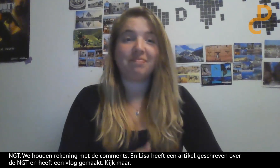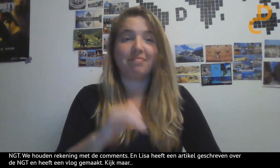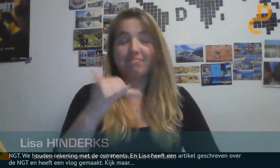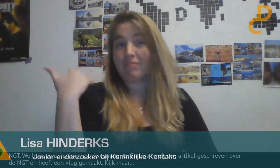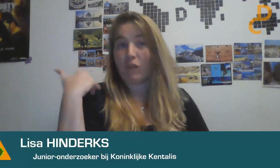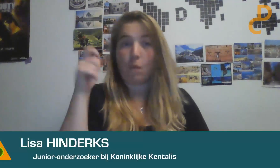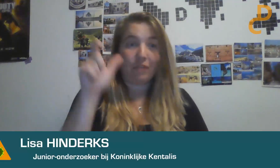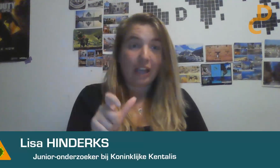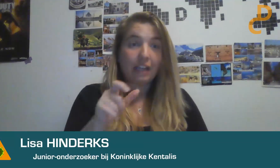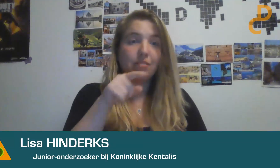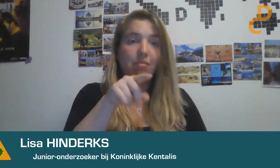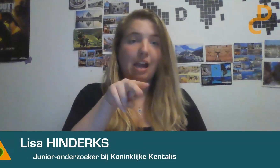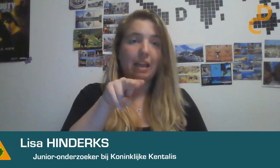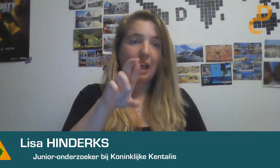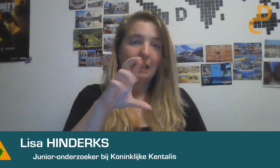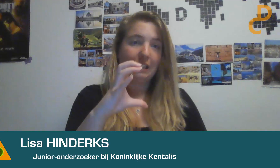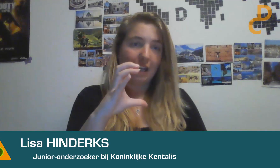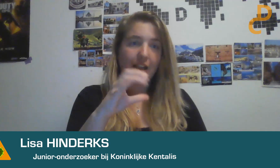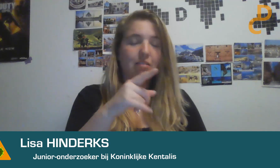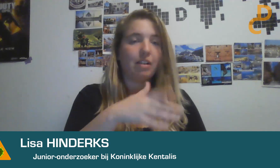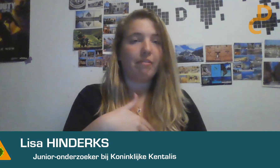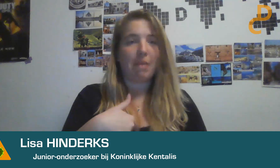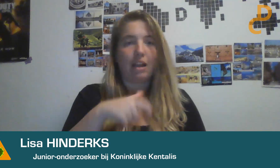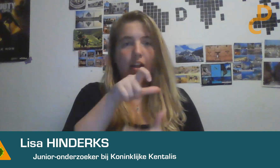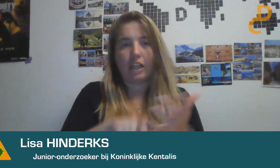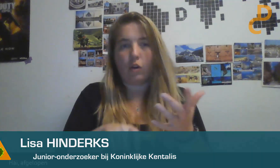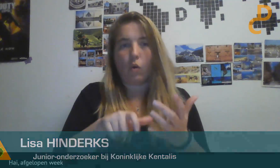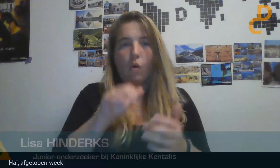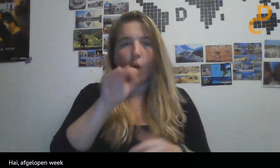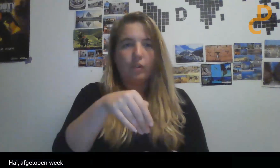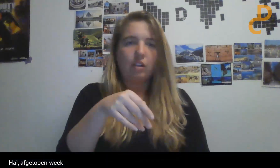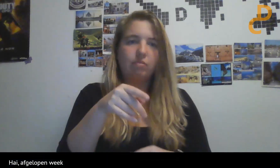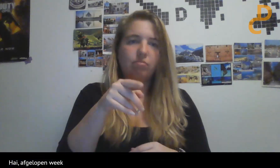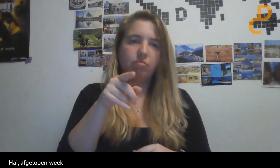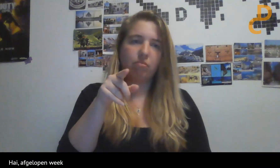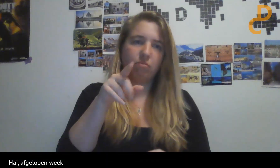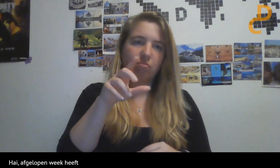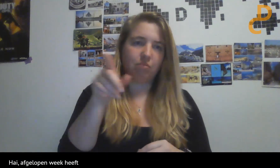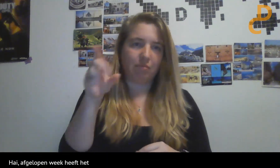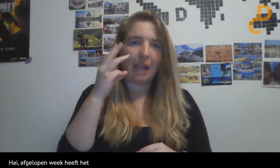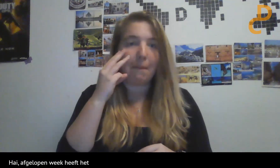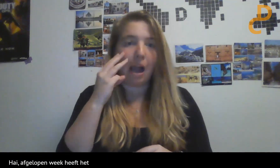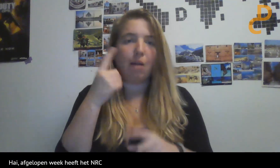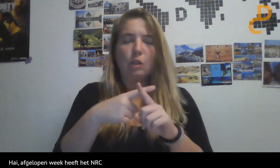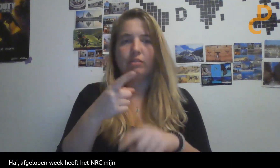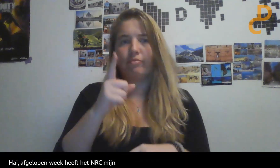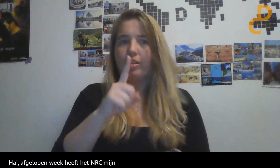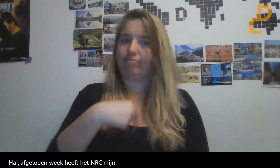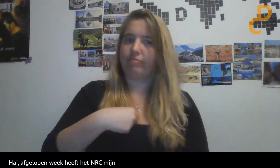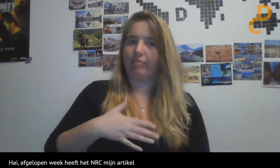Hi. Afgelopen week heeft het NRC mijn artikel over Irma